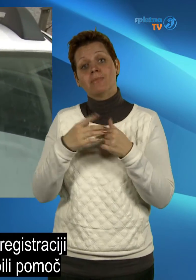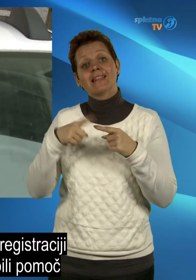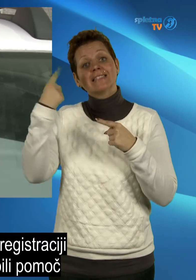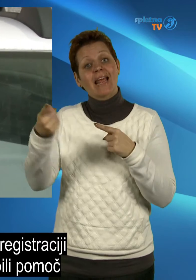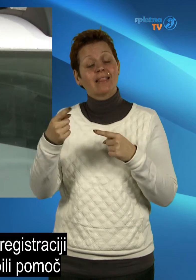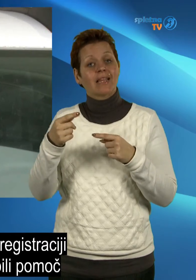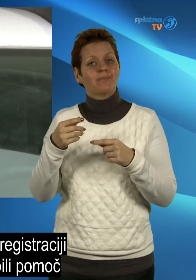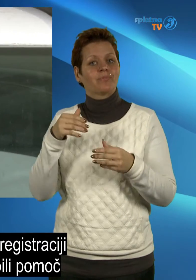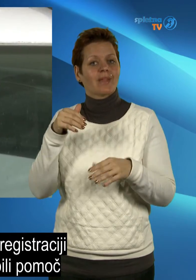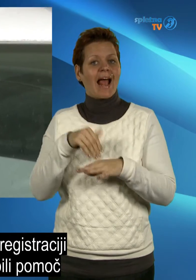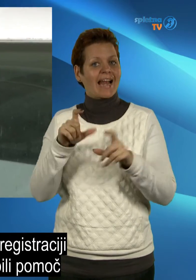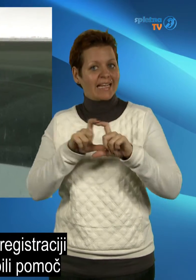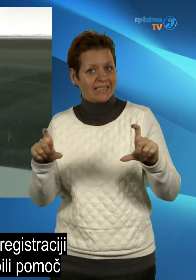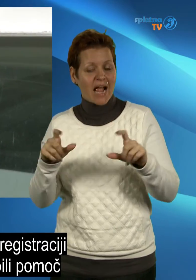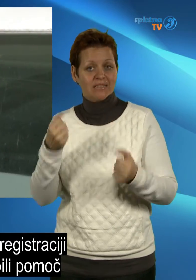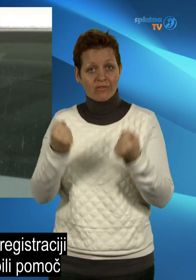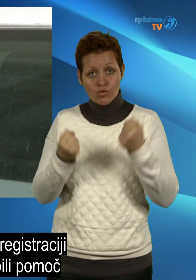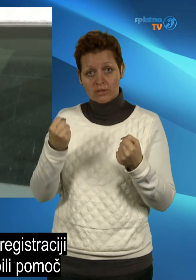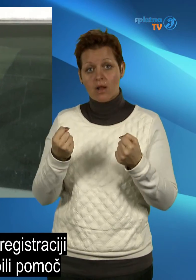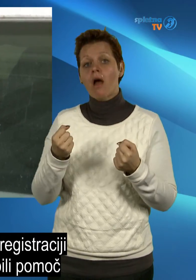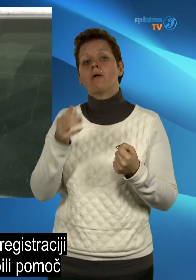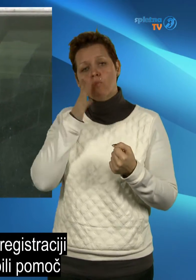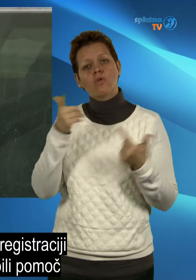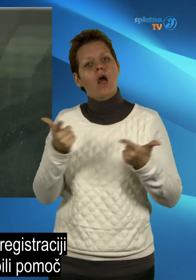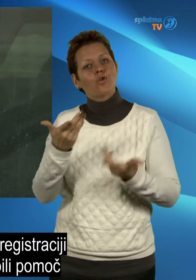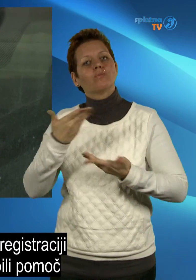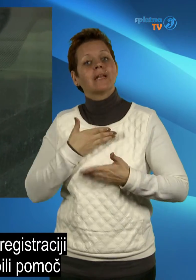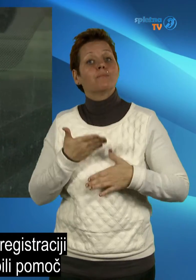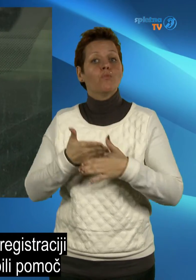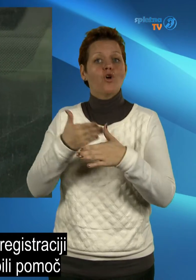lahko dobili pomoč za nakup vinjete tudi sredi leta.